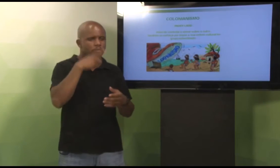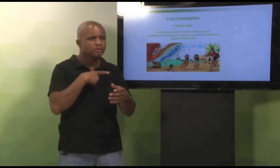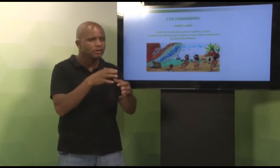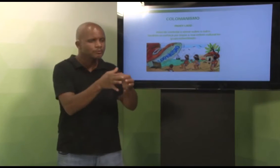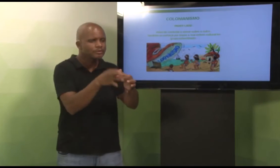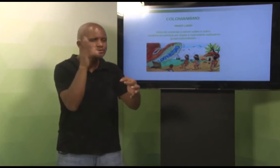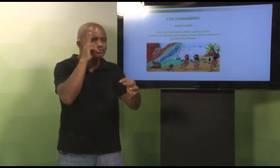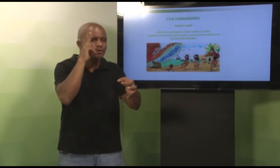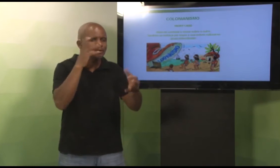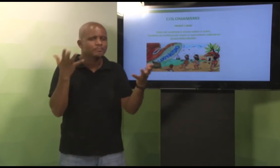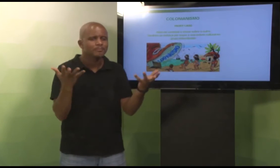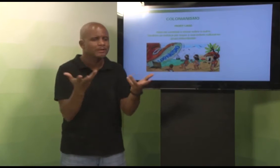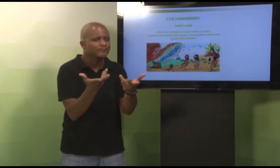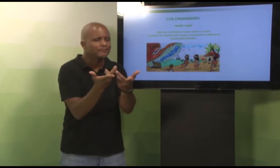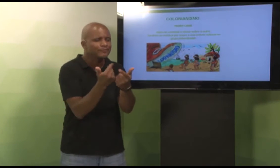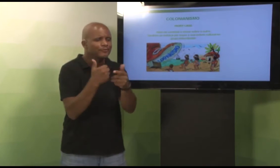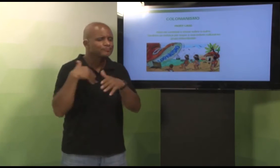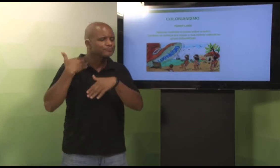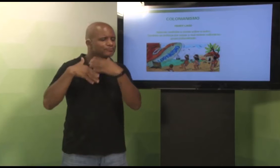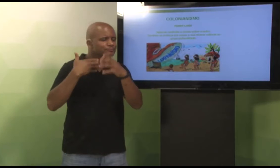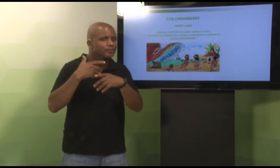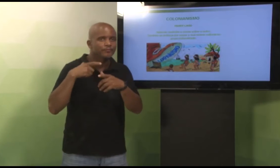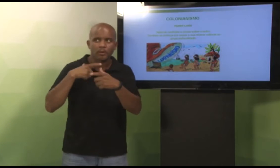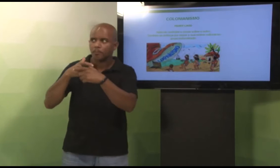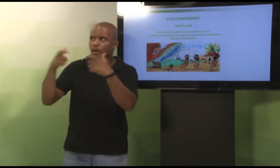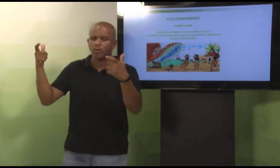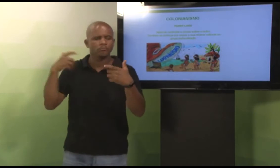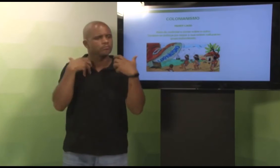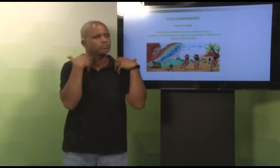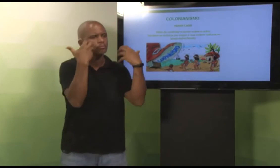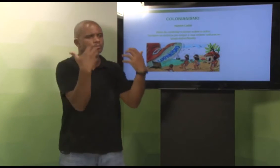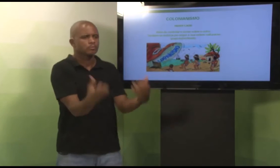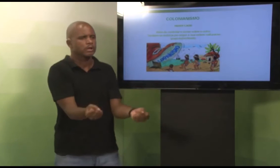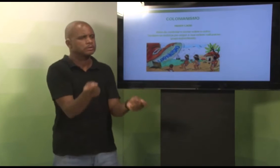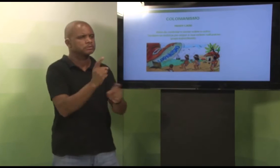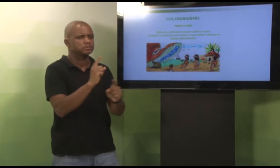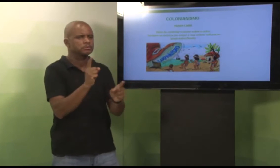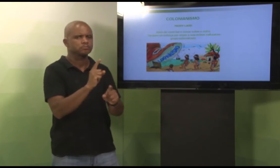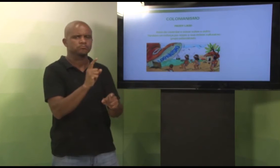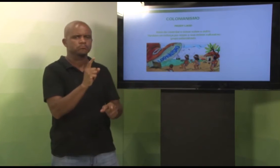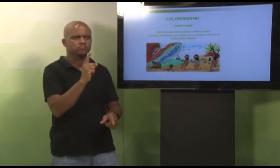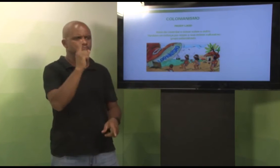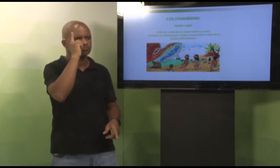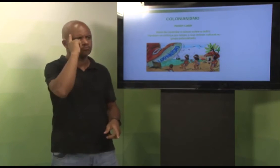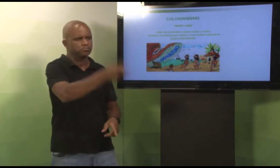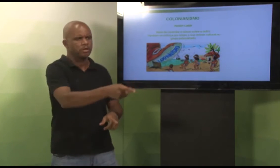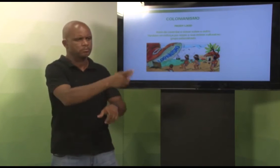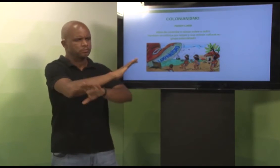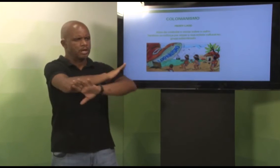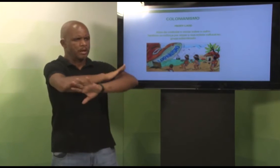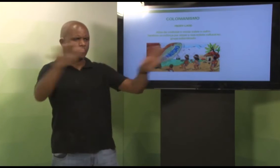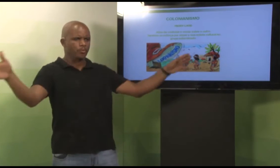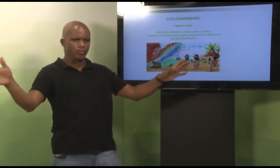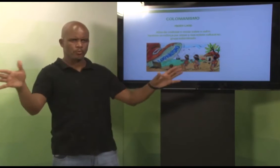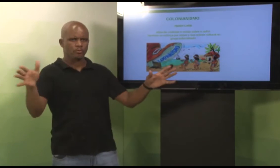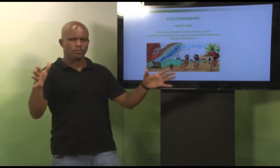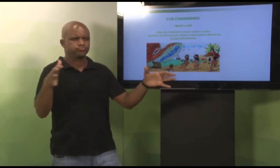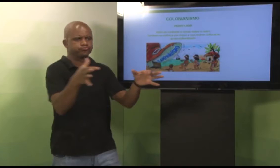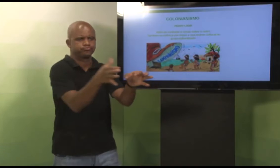passivos. Os ouvintes impondo, não, Portugal, fazendo as imposições ali e os